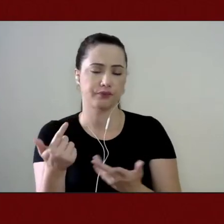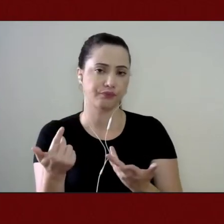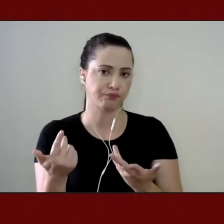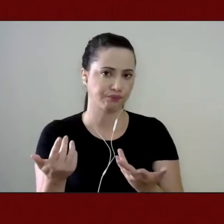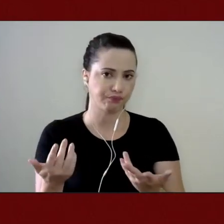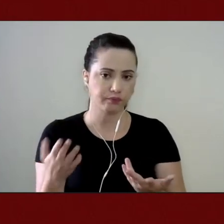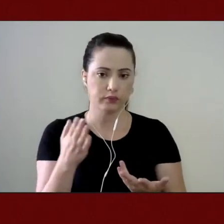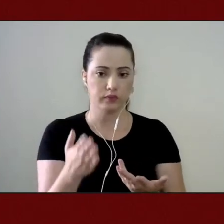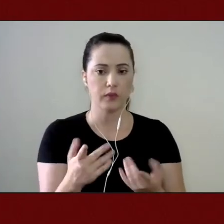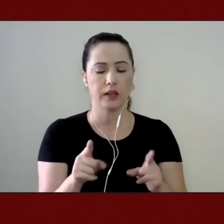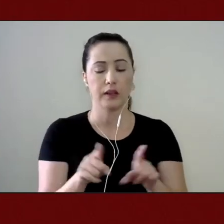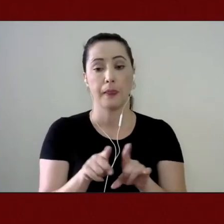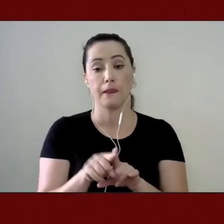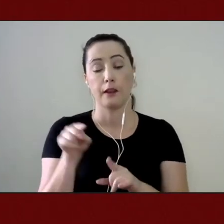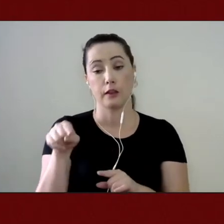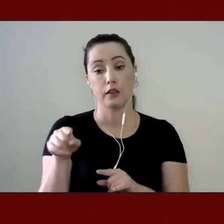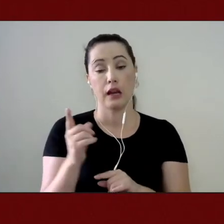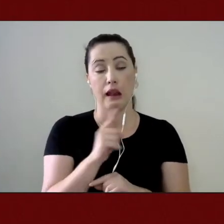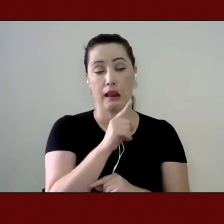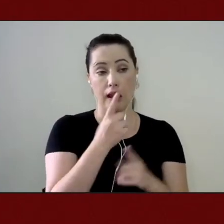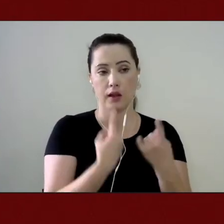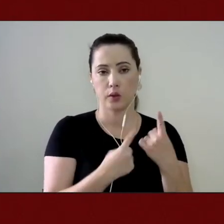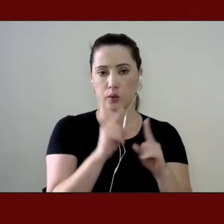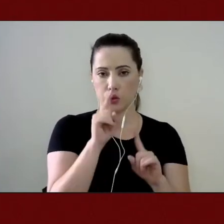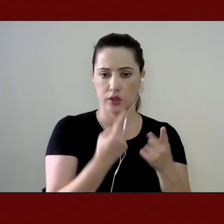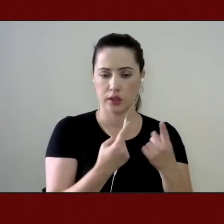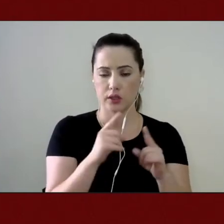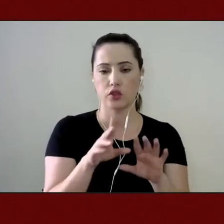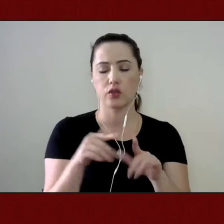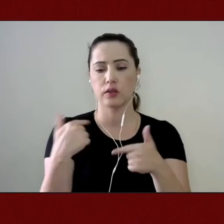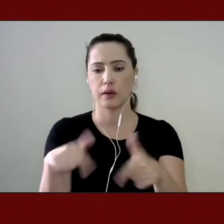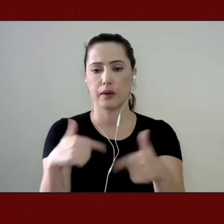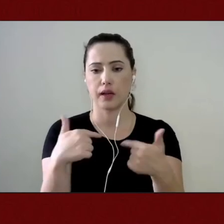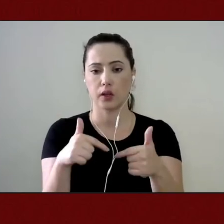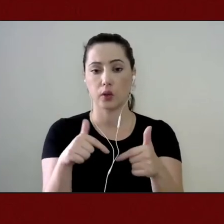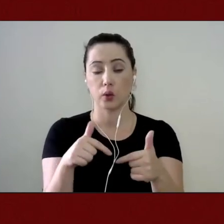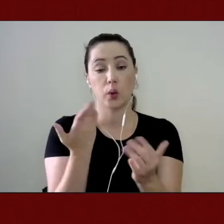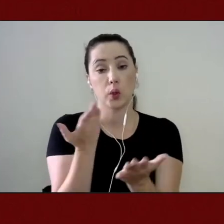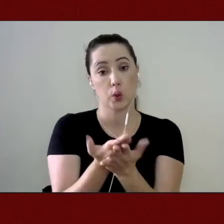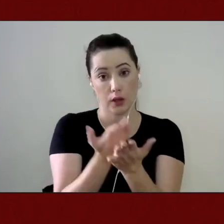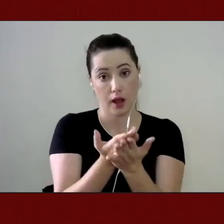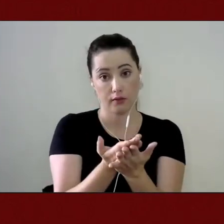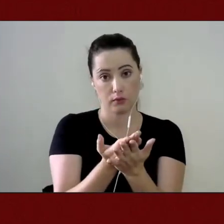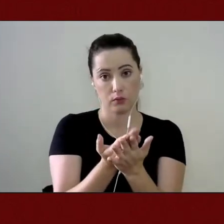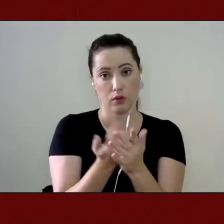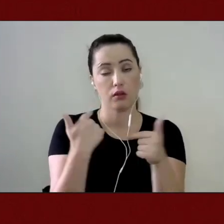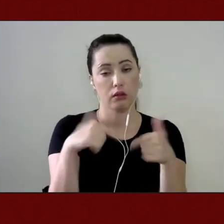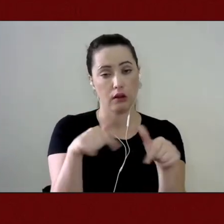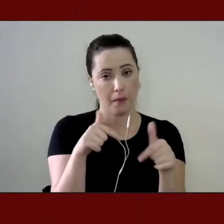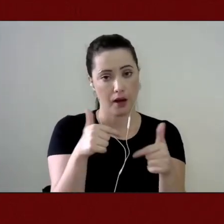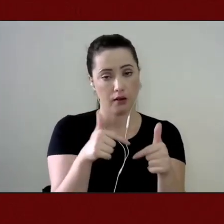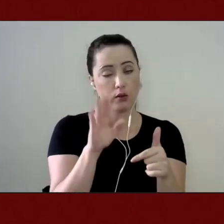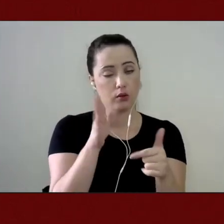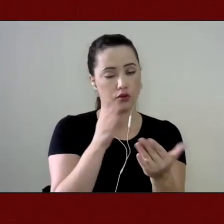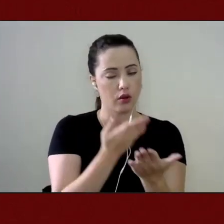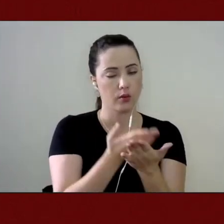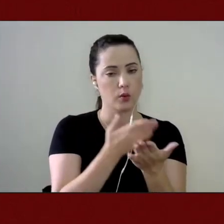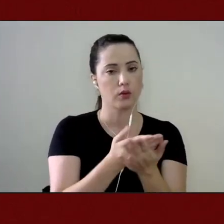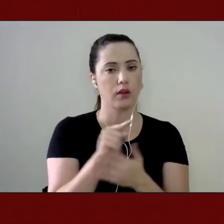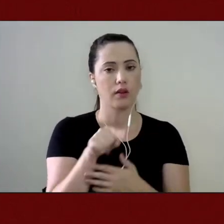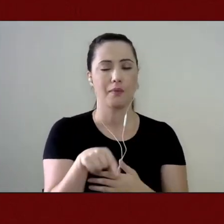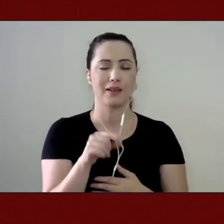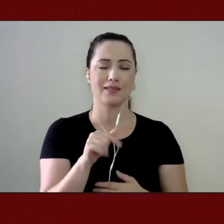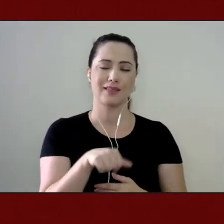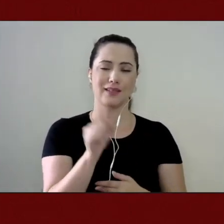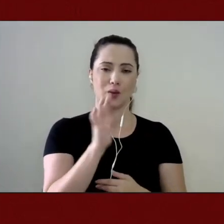operariado letrado e leitor, né, da imprensa comunista no Brasil. Isso não foi uma marca da classe operária brasileira. Por outro lado,